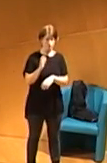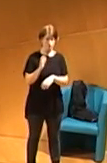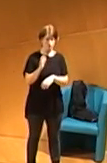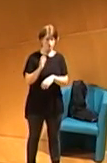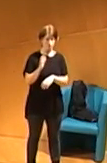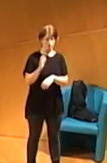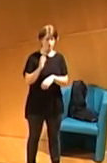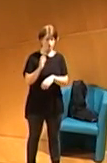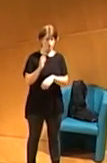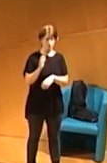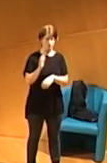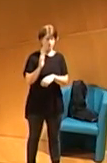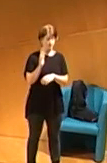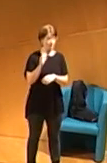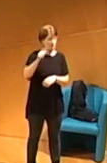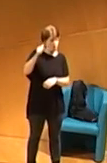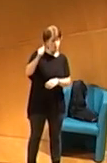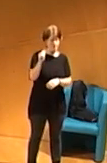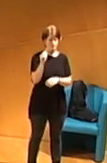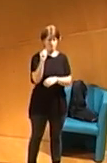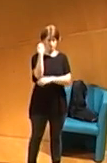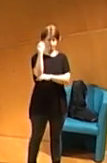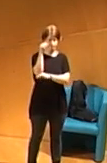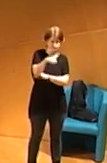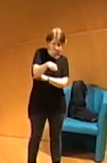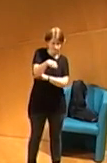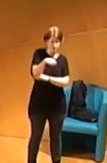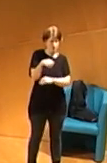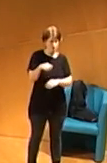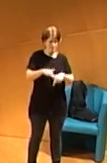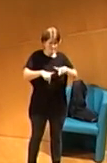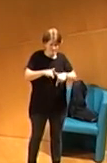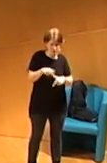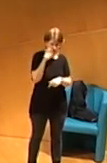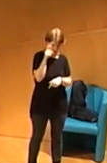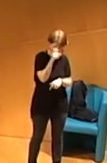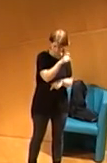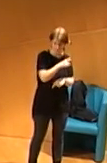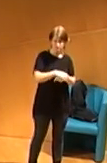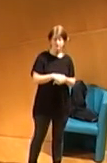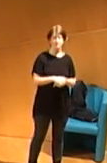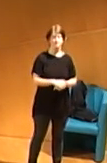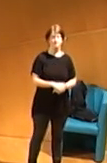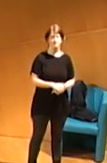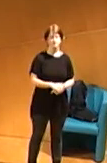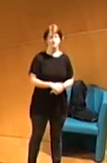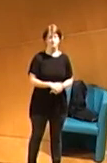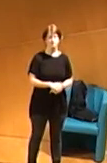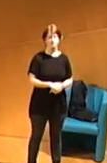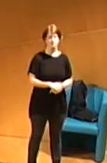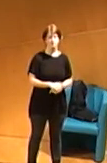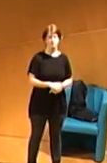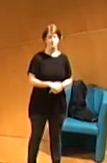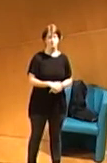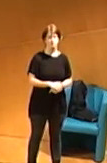à 90 degrés. Donc, vu son âge, c'est quand même bon. Ça a dû